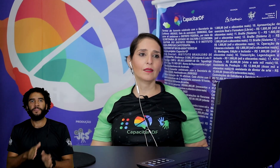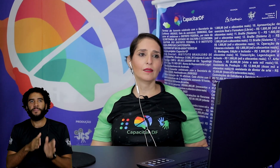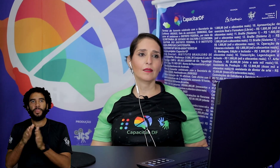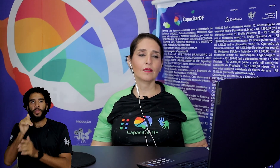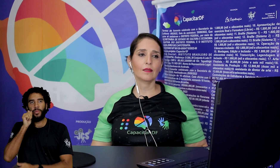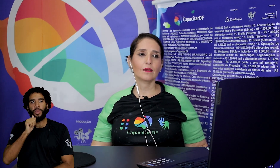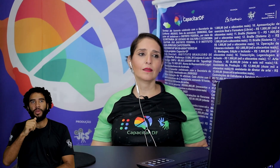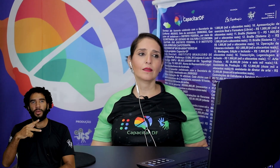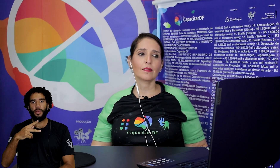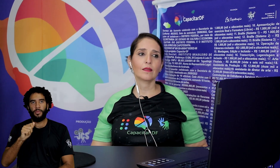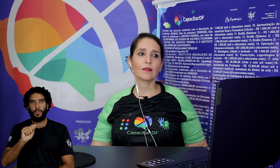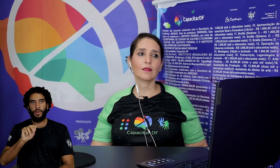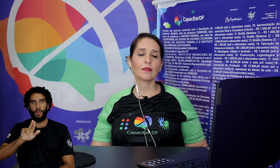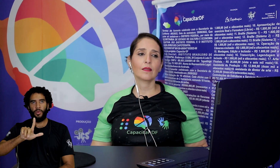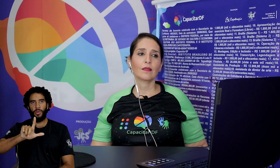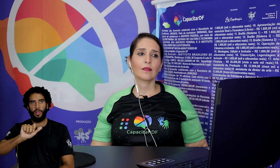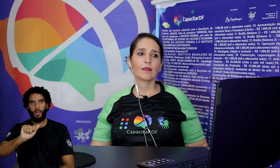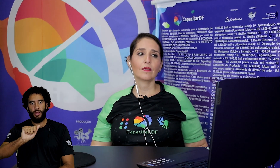Regina.